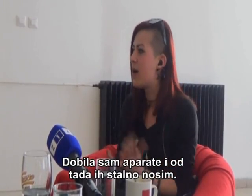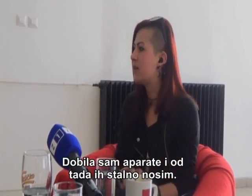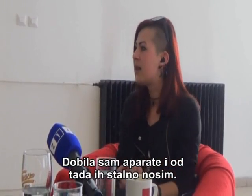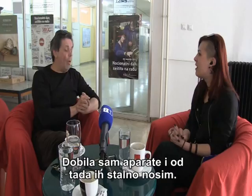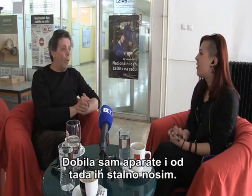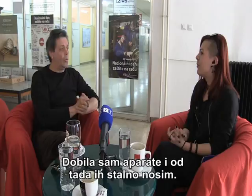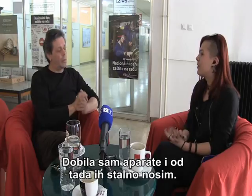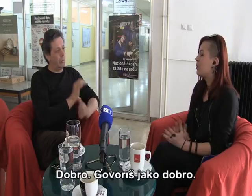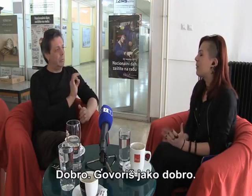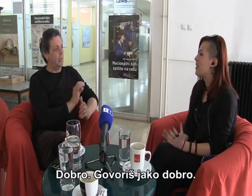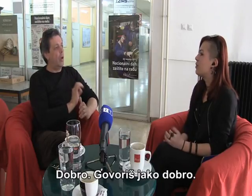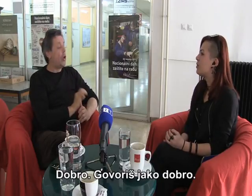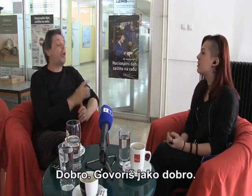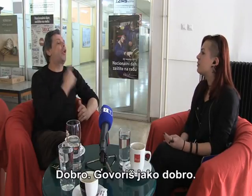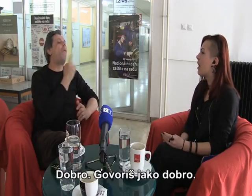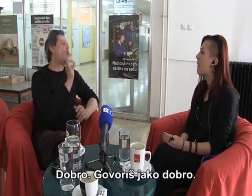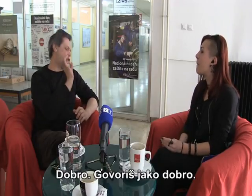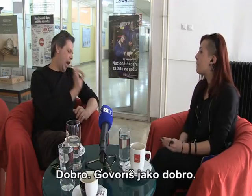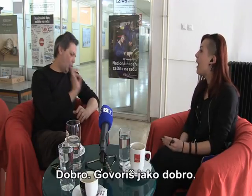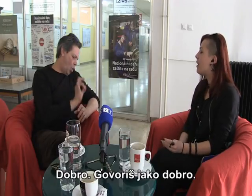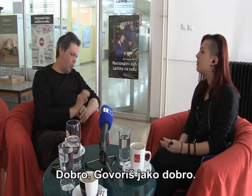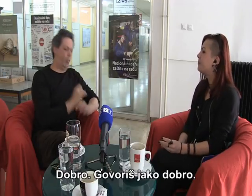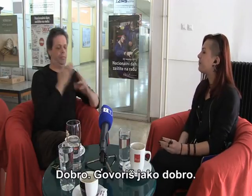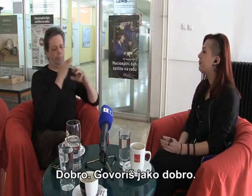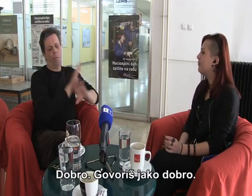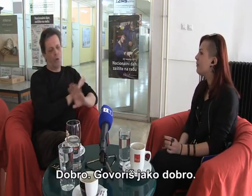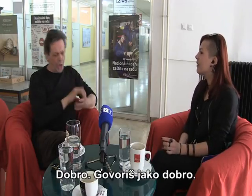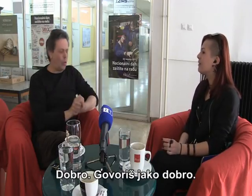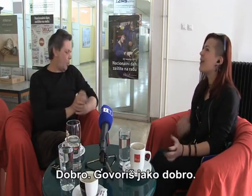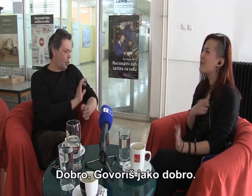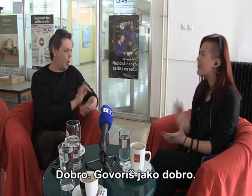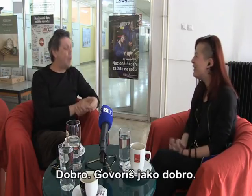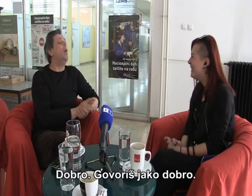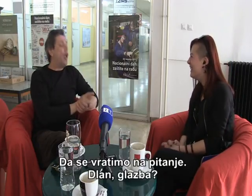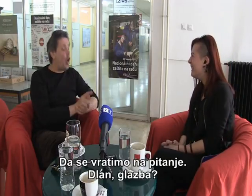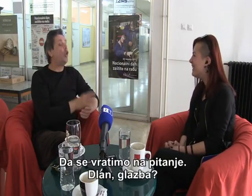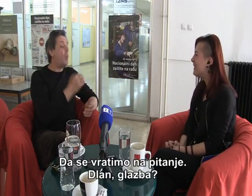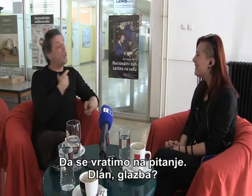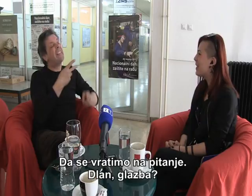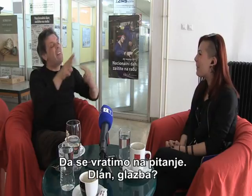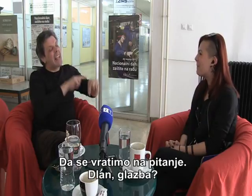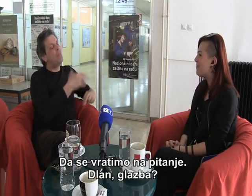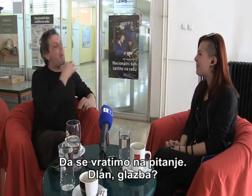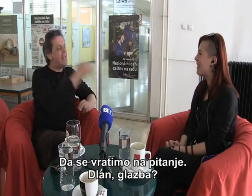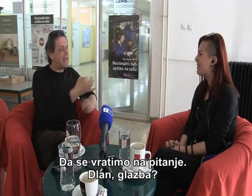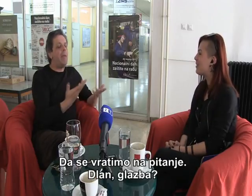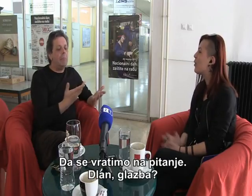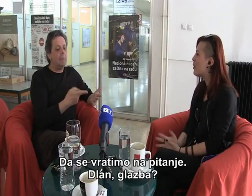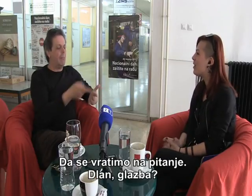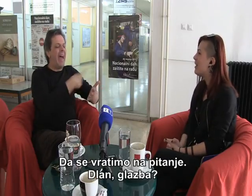aparate. Dobro. Dobro, jer govoriš jako dobro, govoriš jako dobro tu volju. No, dobro, da se vratimo na pitanje. Dobro.